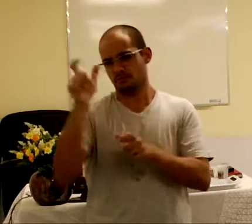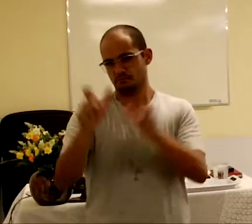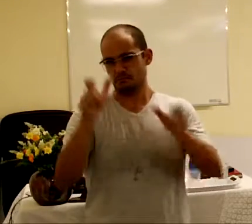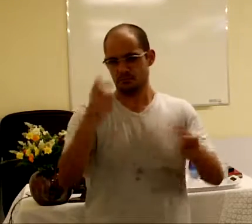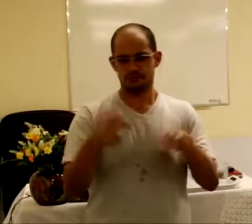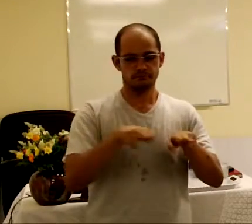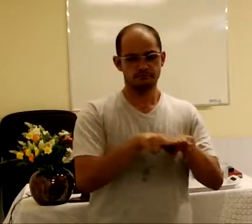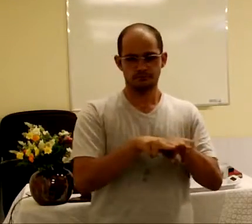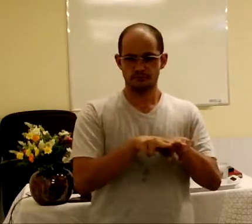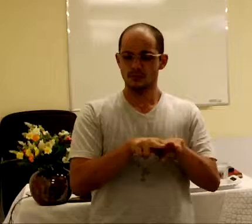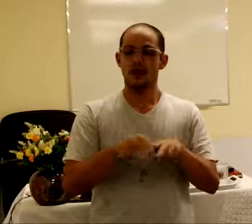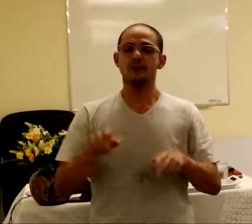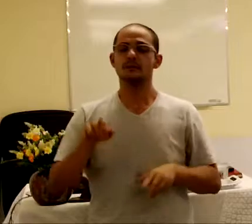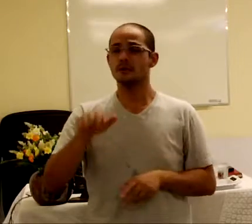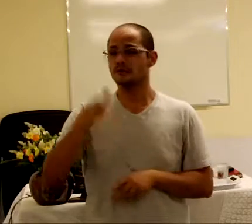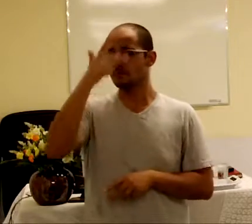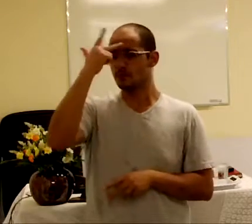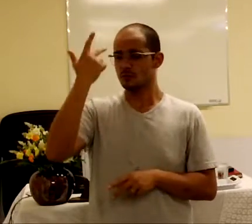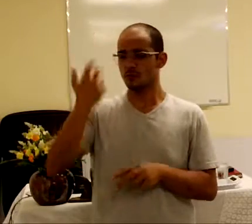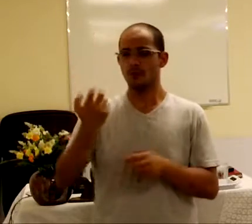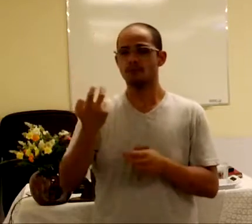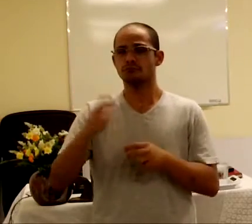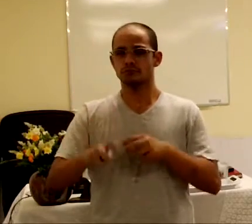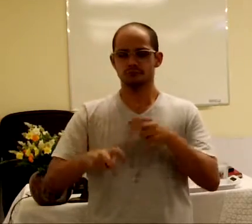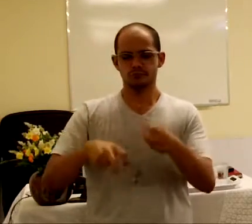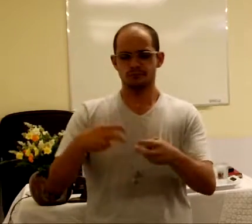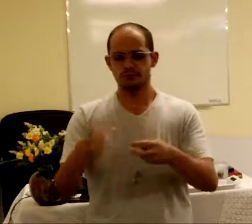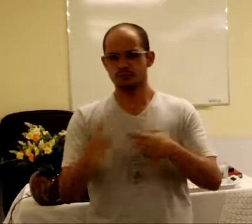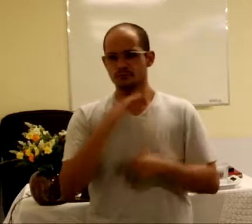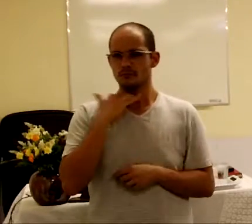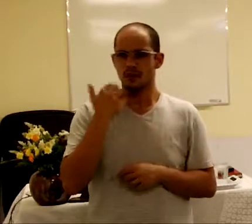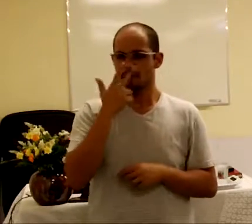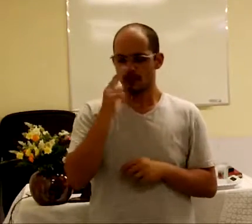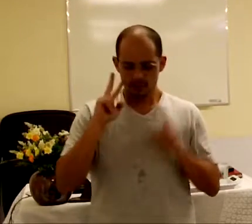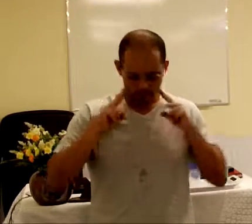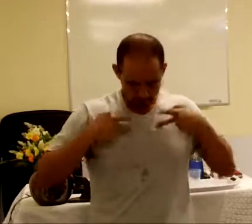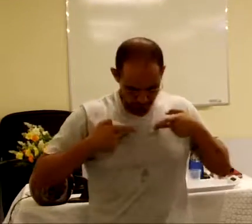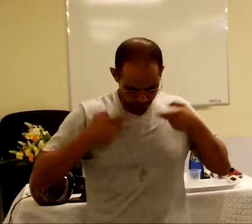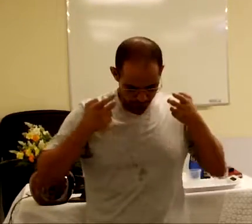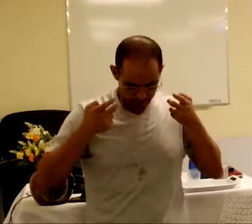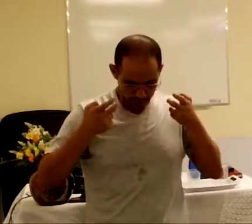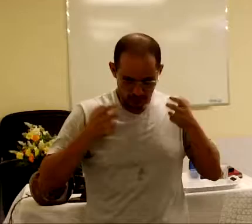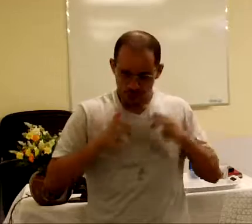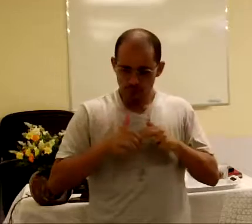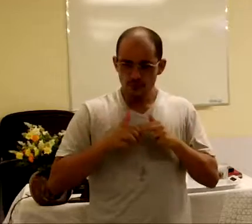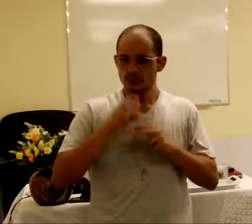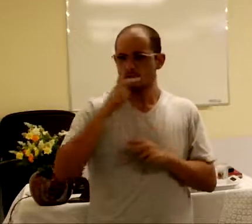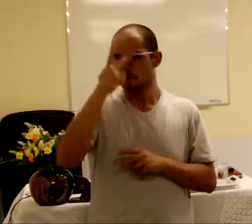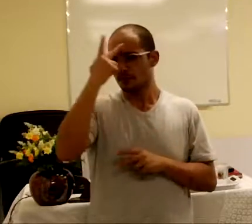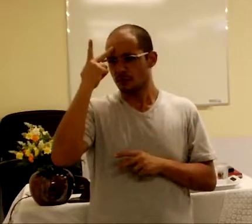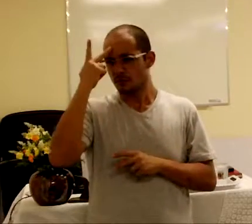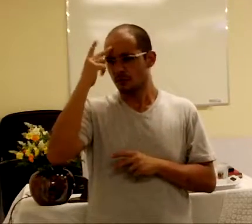Você dá de cara, de frente, consigo mesmo. E muitos espíritos fortes,